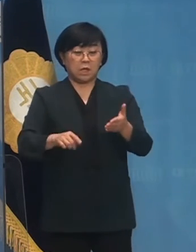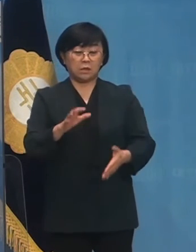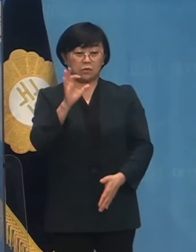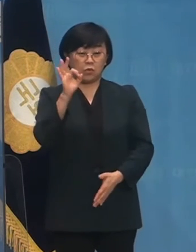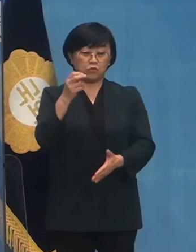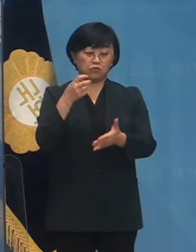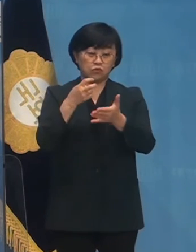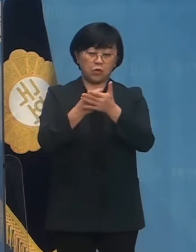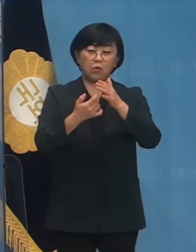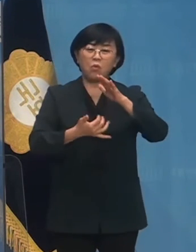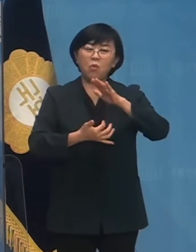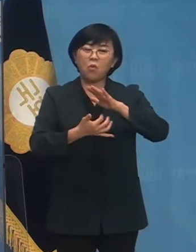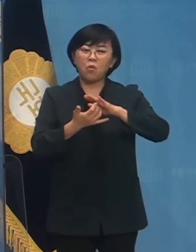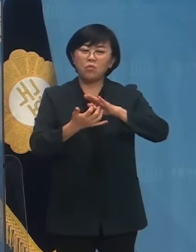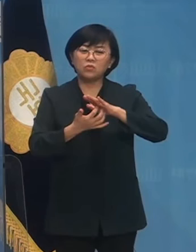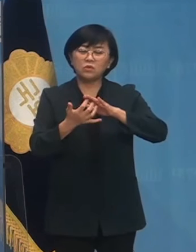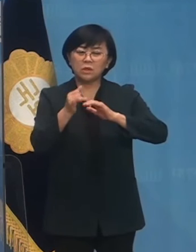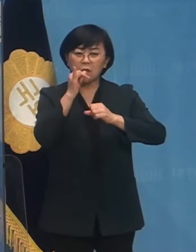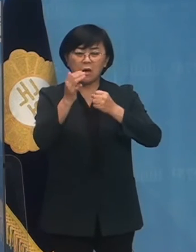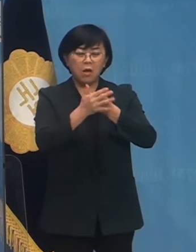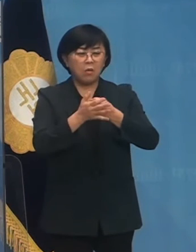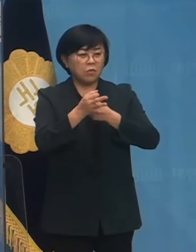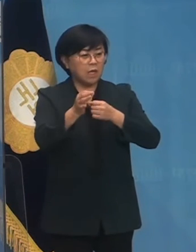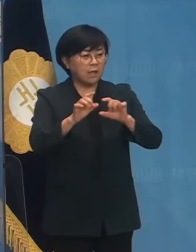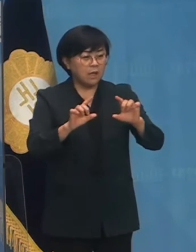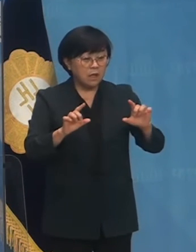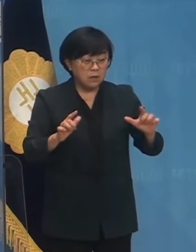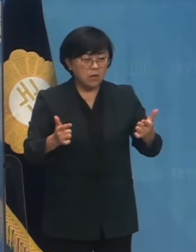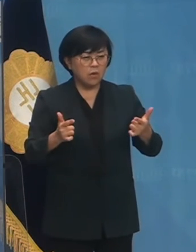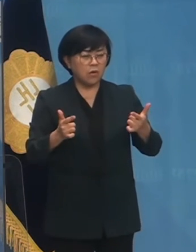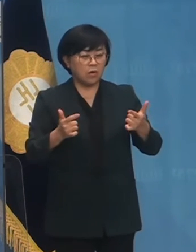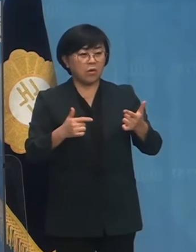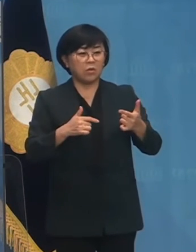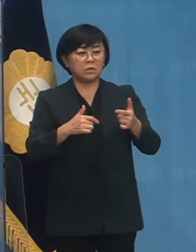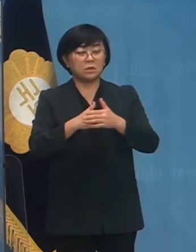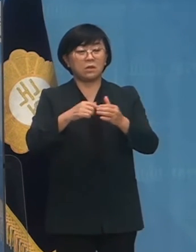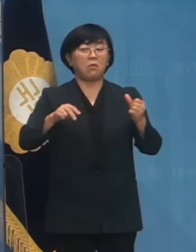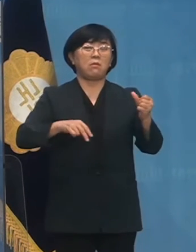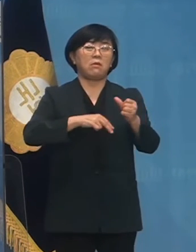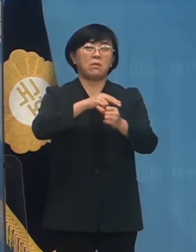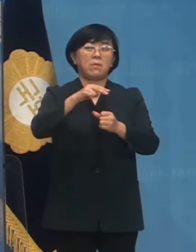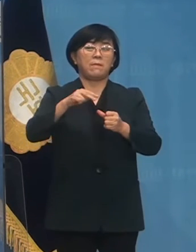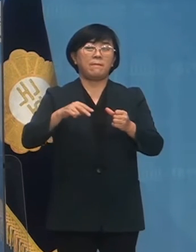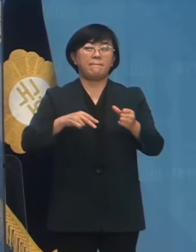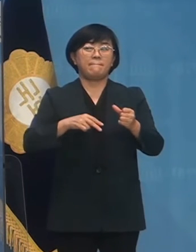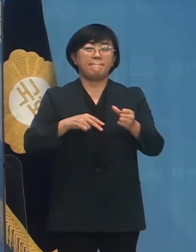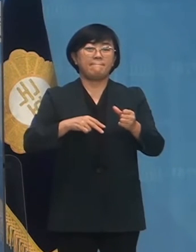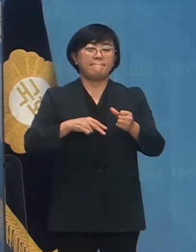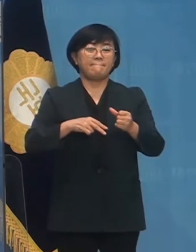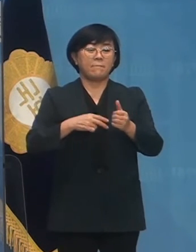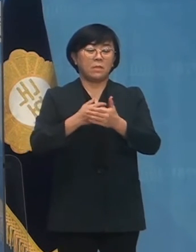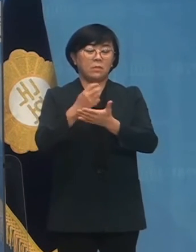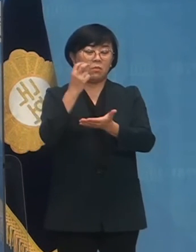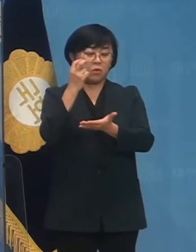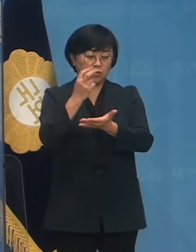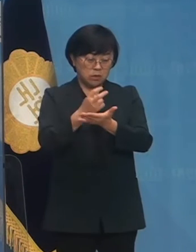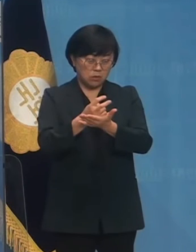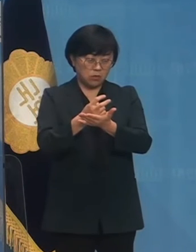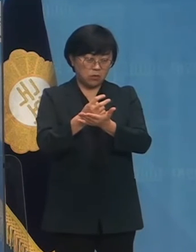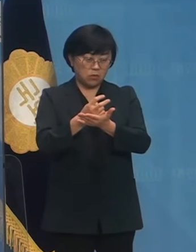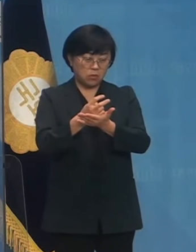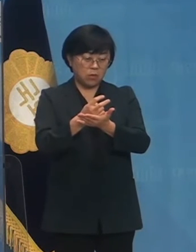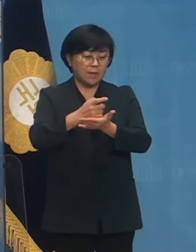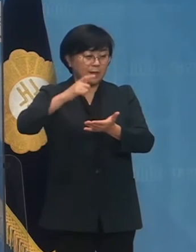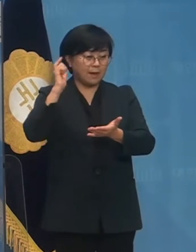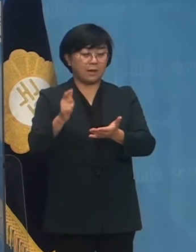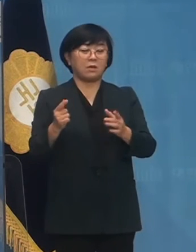규정을 꼼수를 부리고 어떻게든지 보상을 안 하겠다고 하는 마당에 강행 규정으로